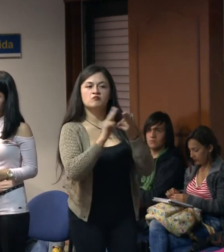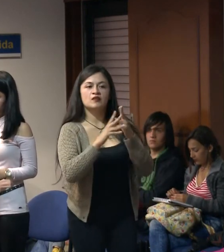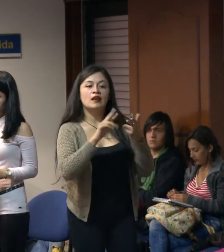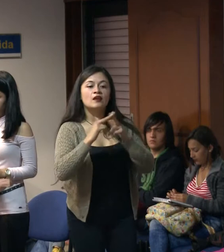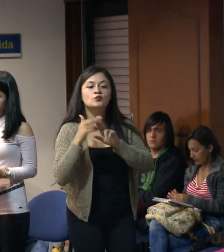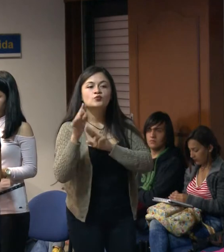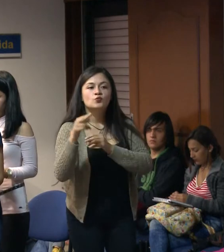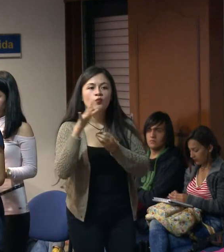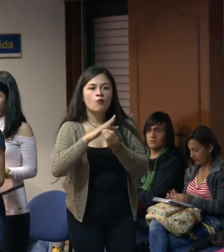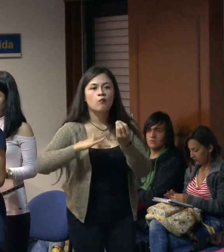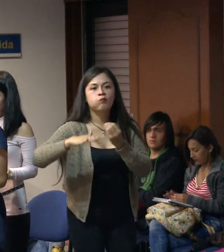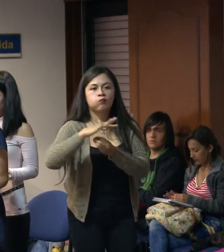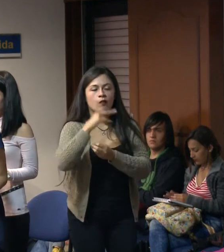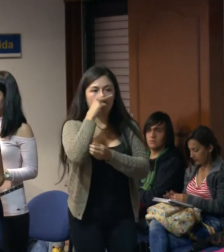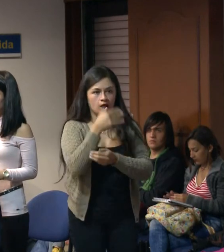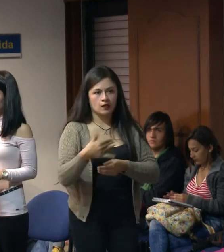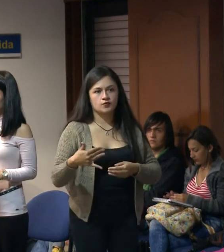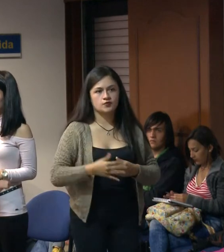ellos.